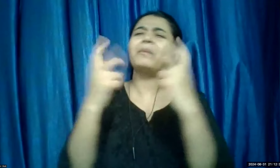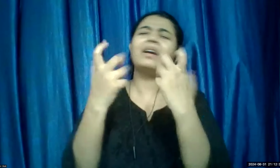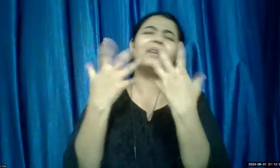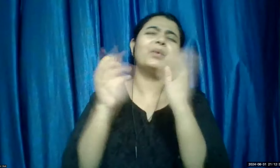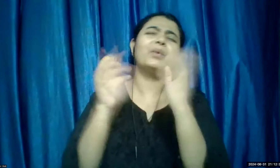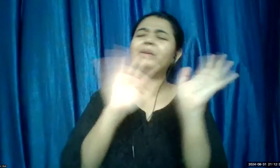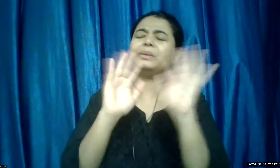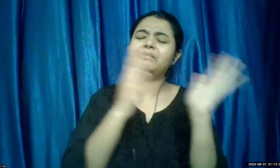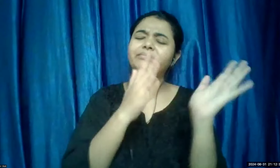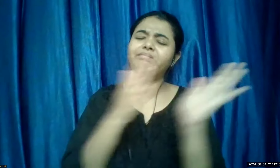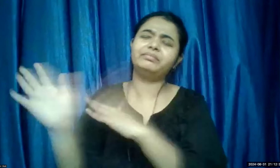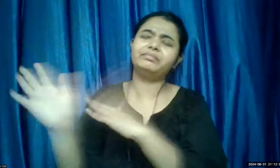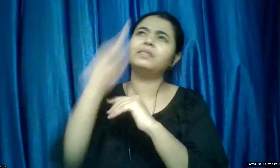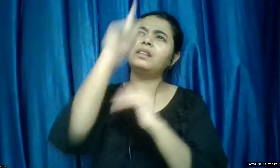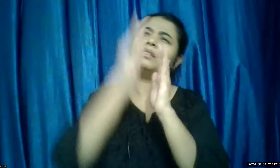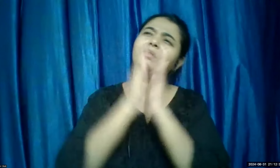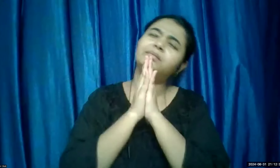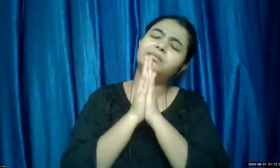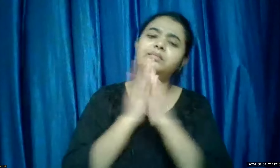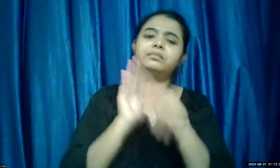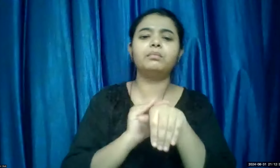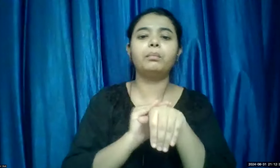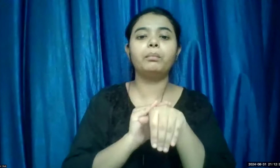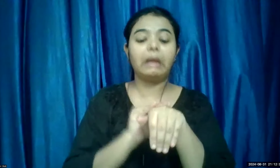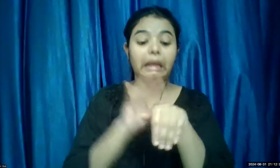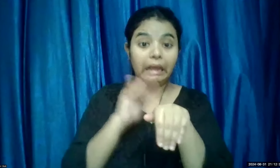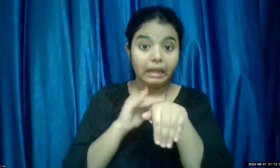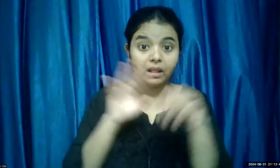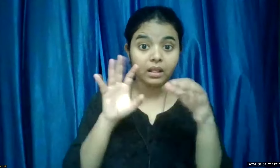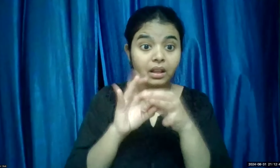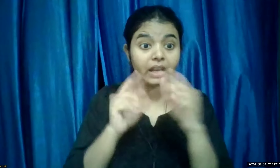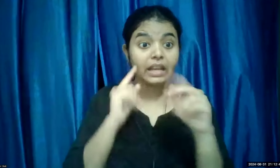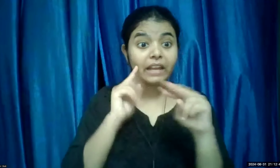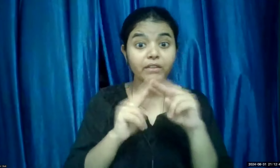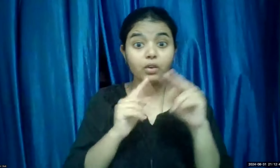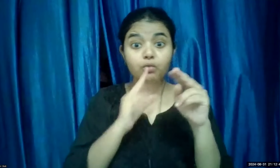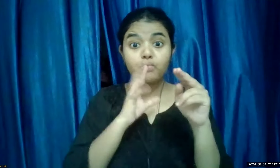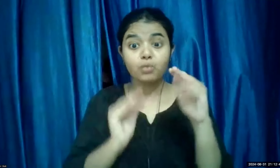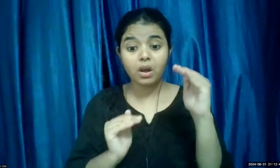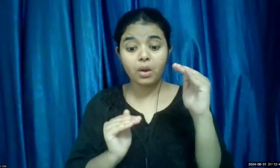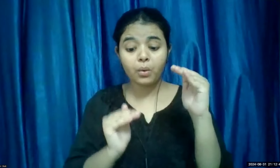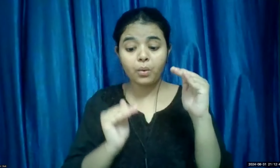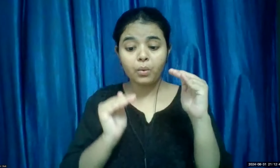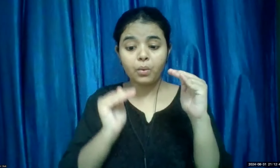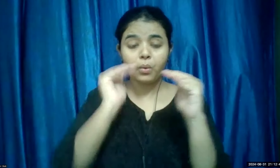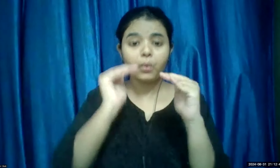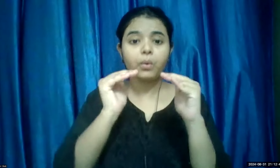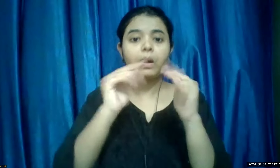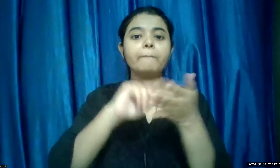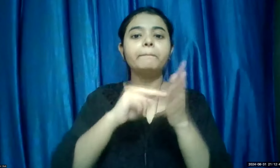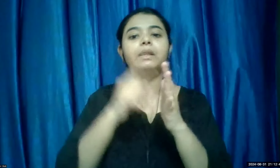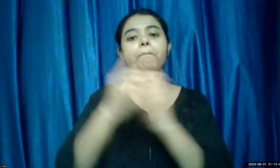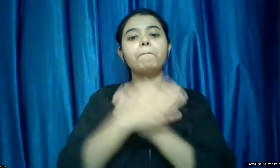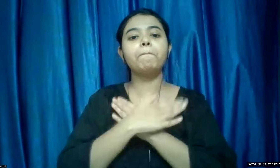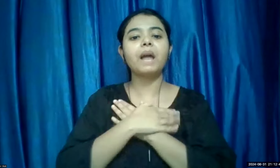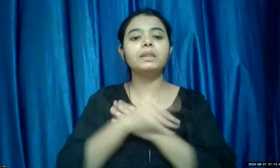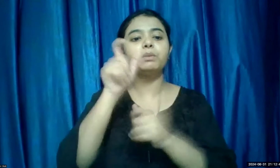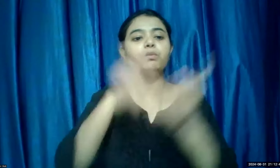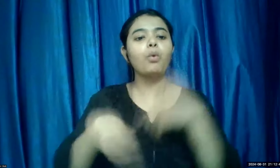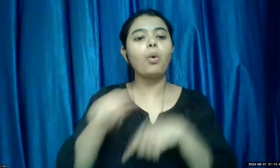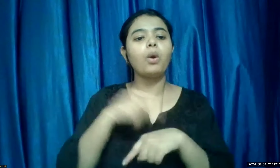की ओर वो पहुंच जाता है, तो भगवान कहते हैं वो हमेशा मेरे बारे में ही सोचता रहता